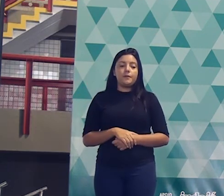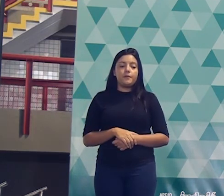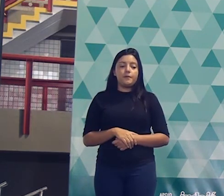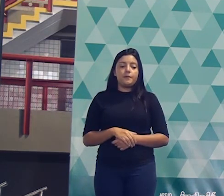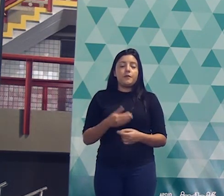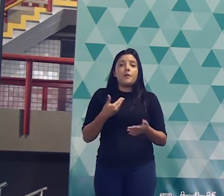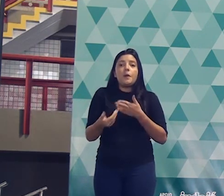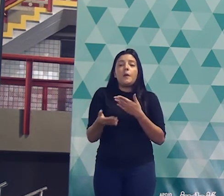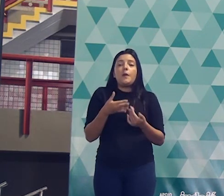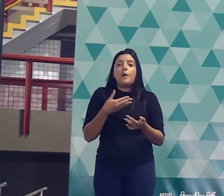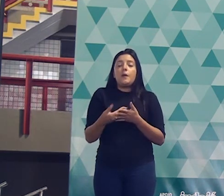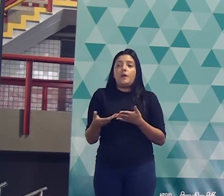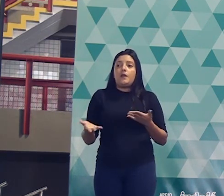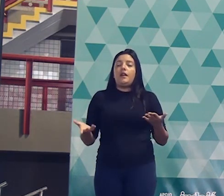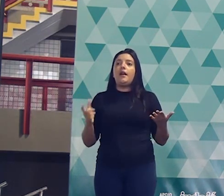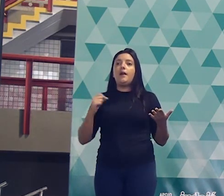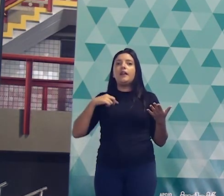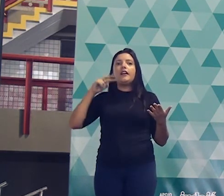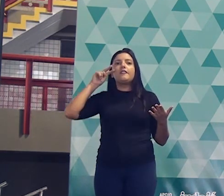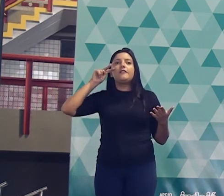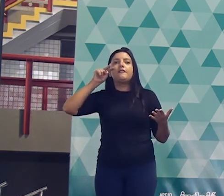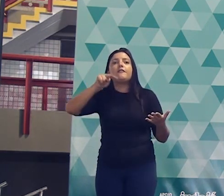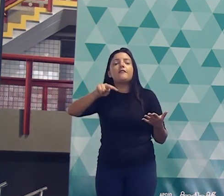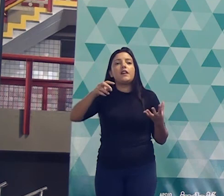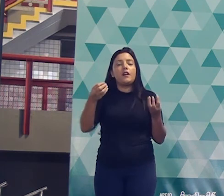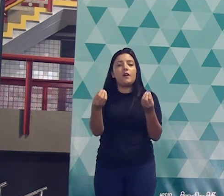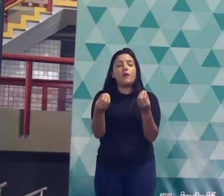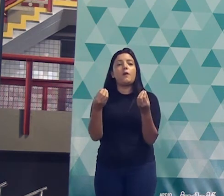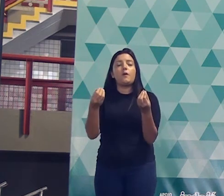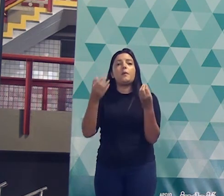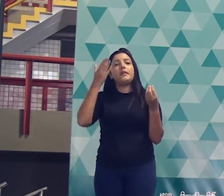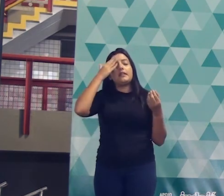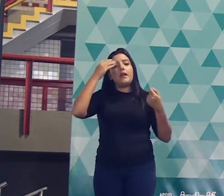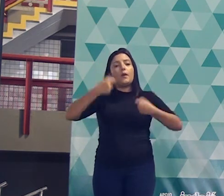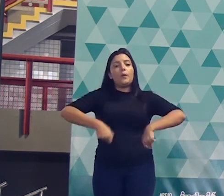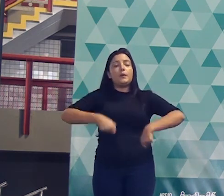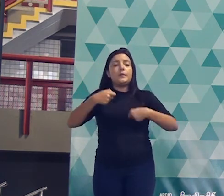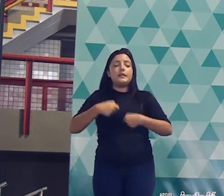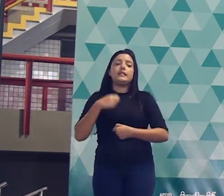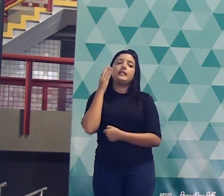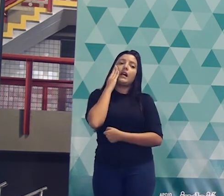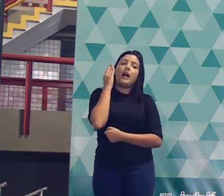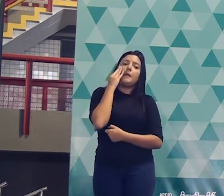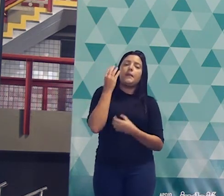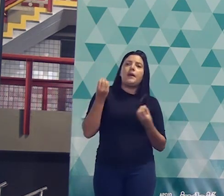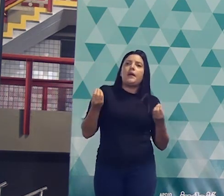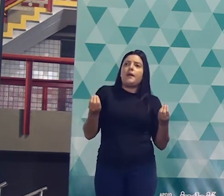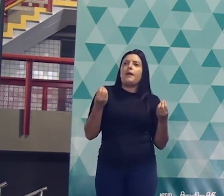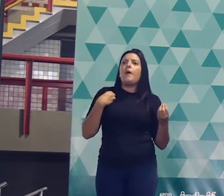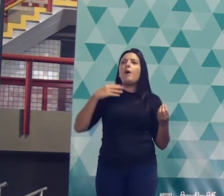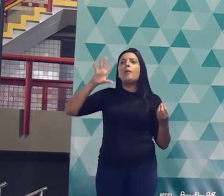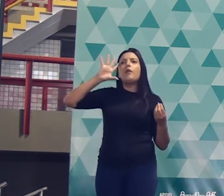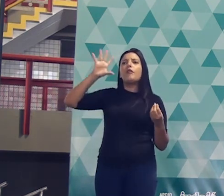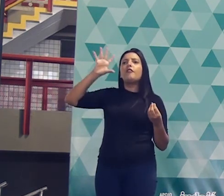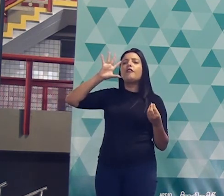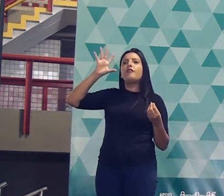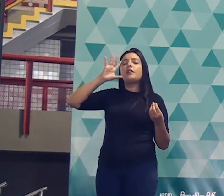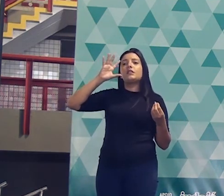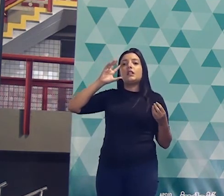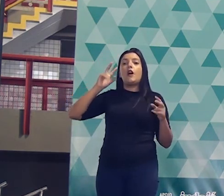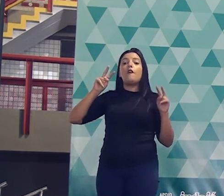Todo ponto de vista é um ponto. Para entender como alguém lê, é necessário saber como são seus olhos e qual é a sua visão de